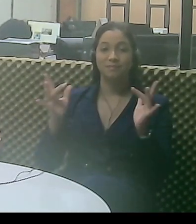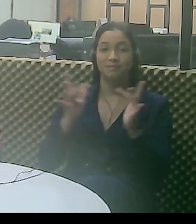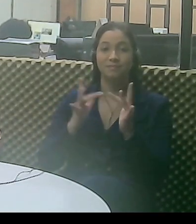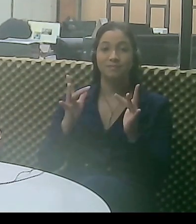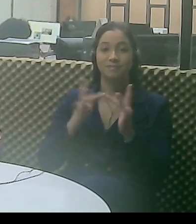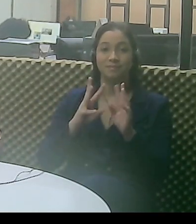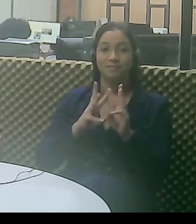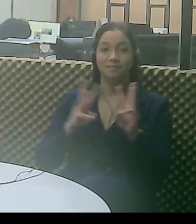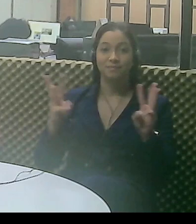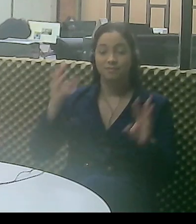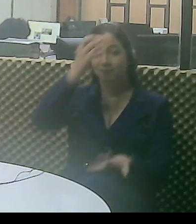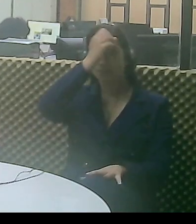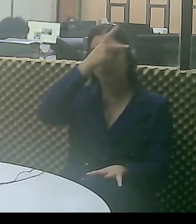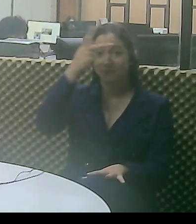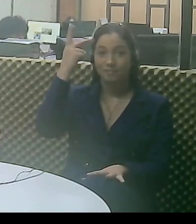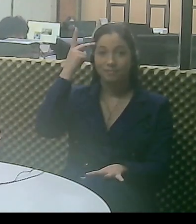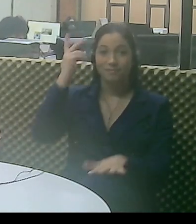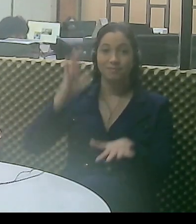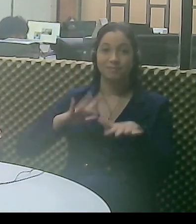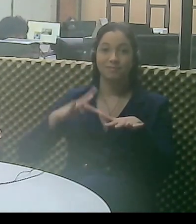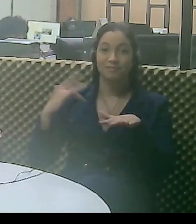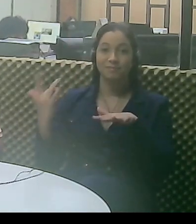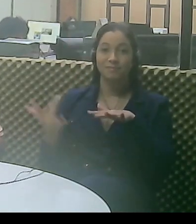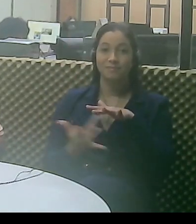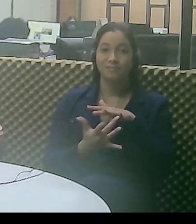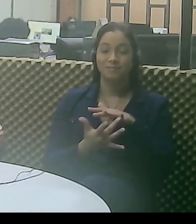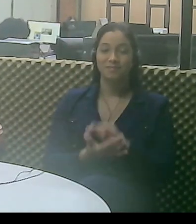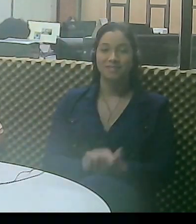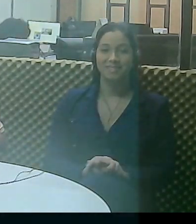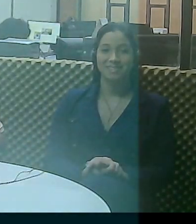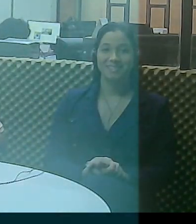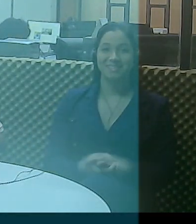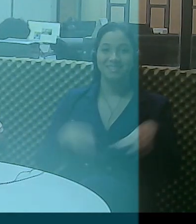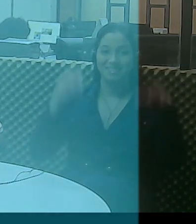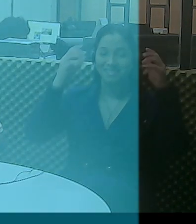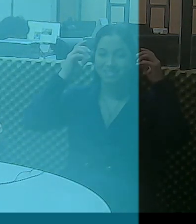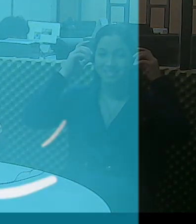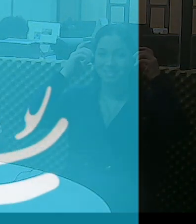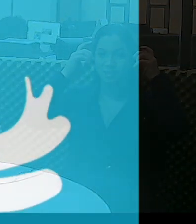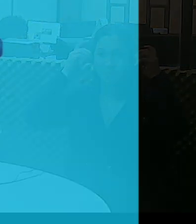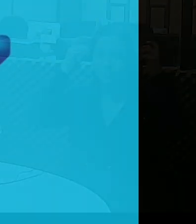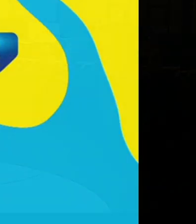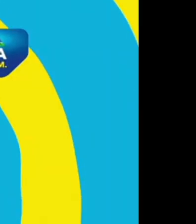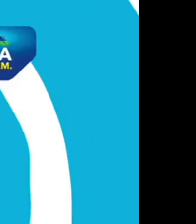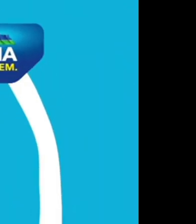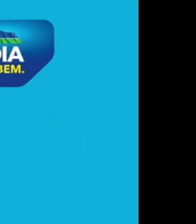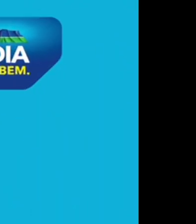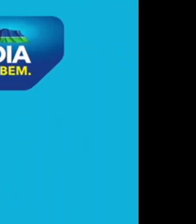Continue conosco no portal da Prefeitura e nas redes sociais.